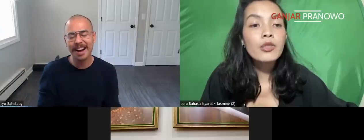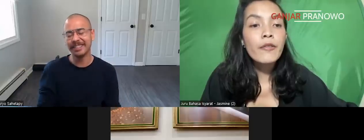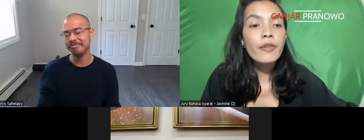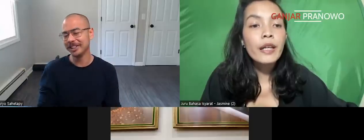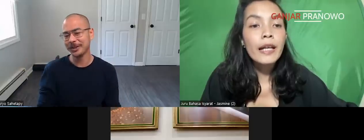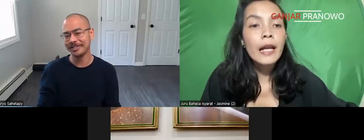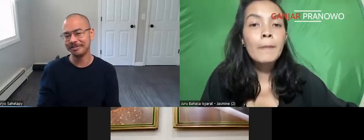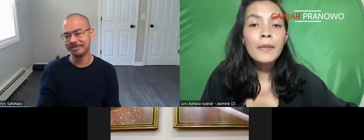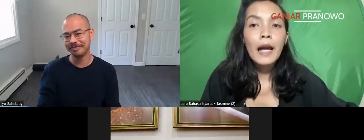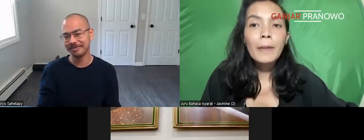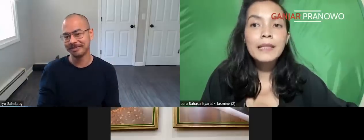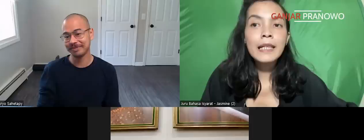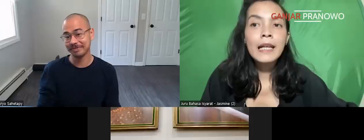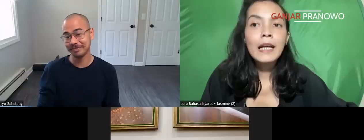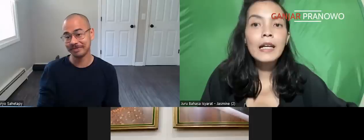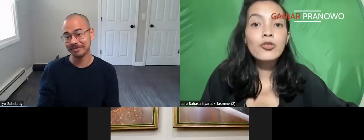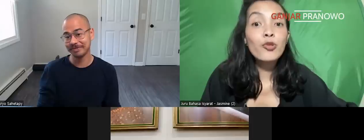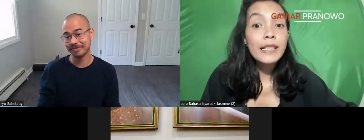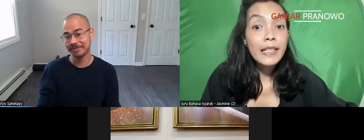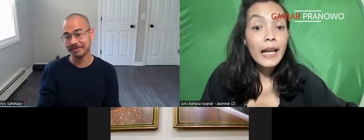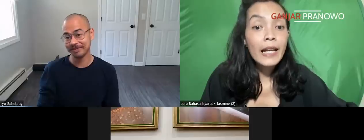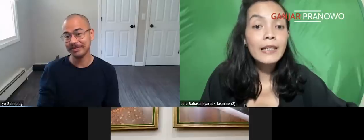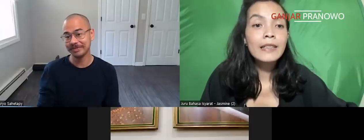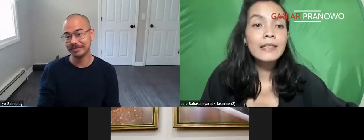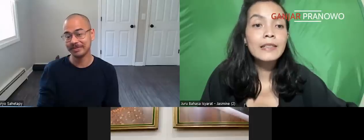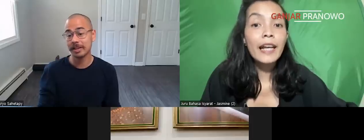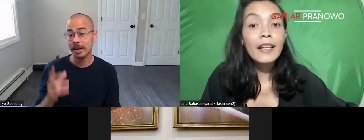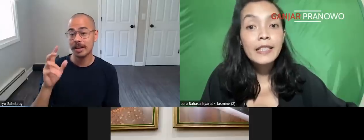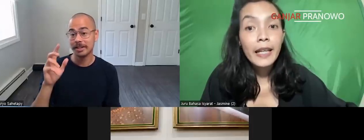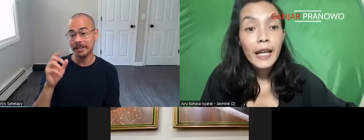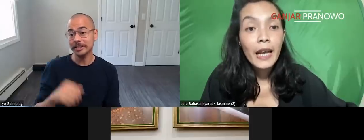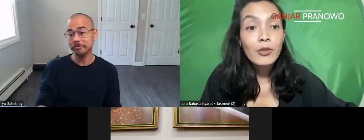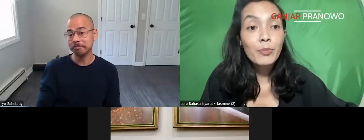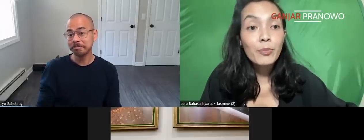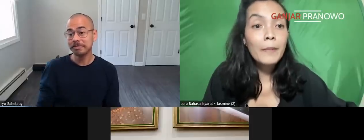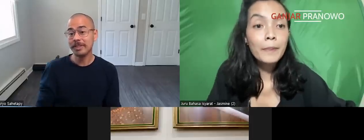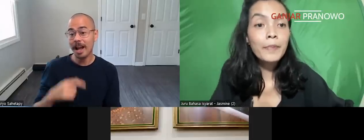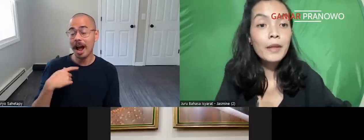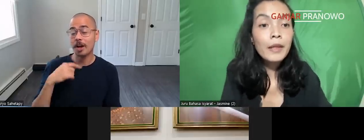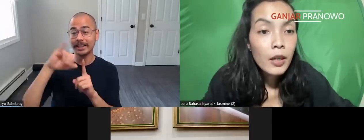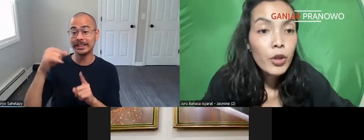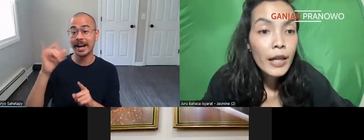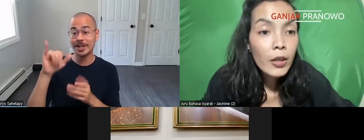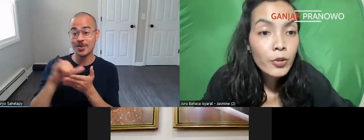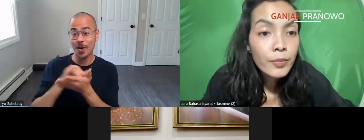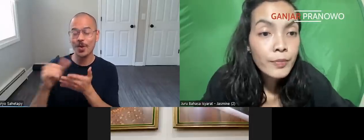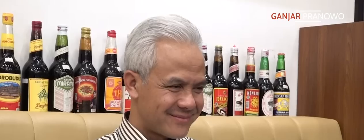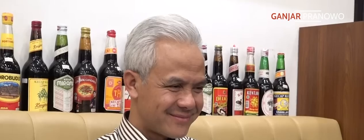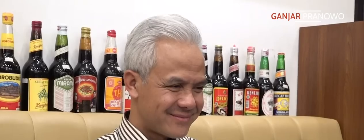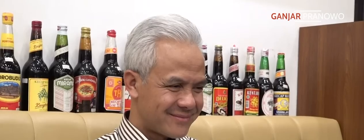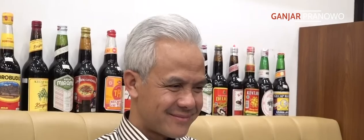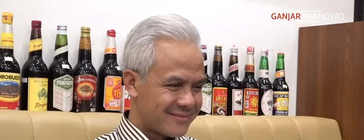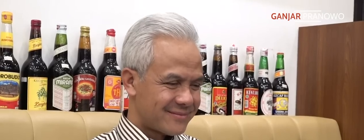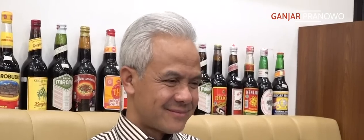lebih inklusif kira-kira apa sih Eh toulisnya check and reknya harus seperti apa eh bulan lalu